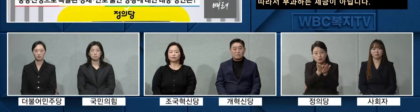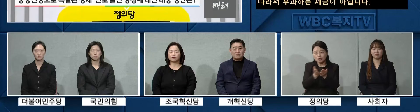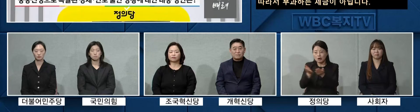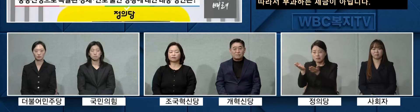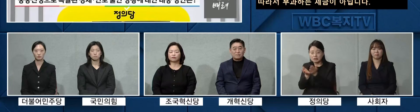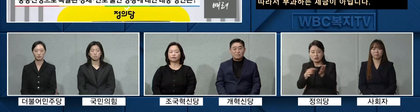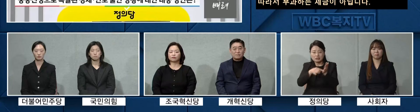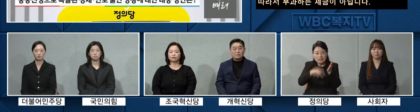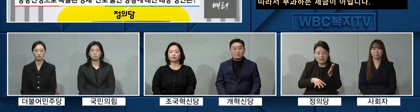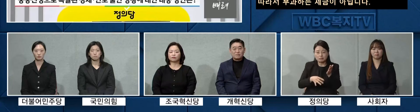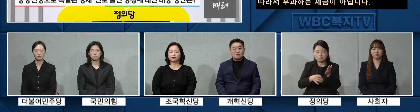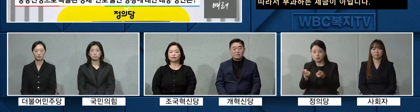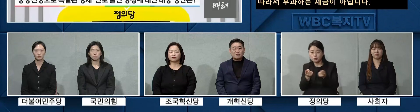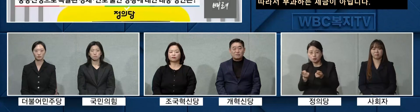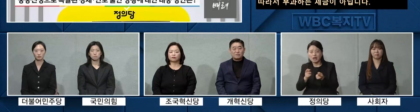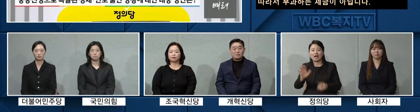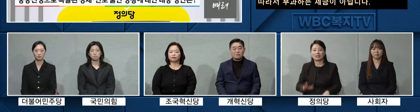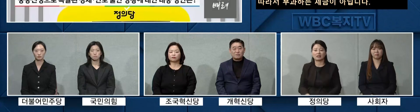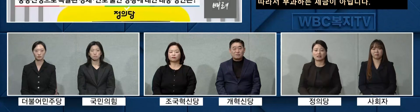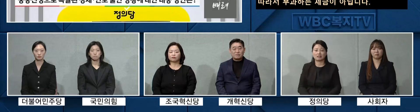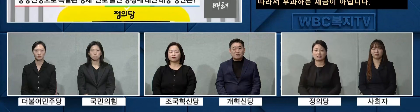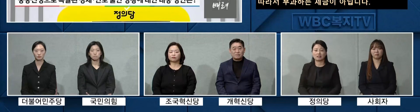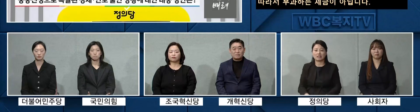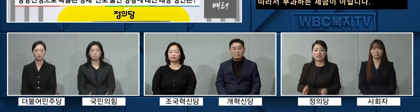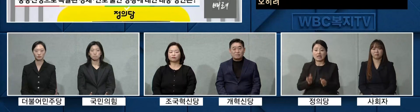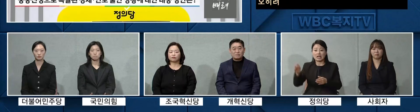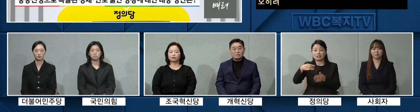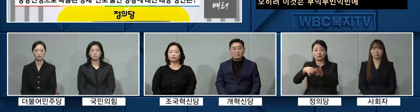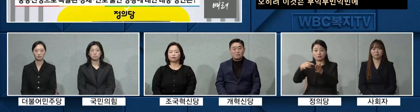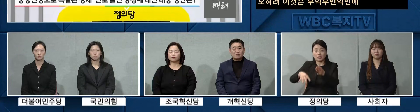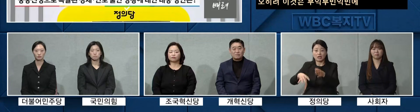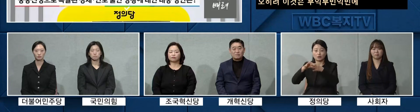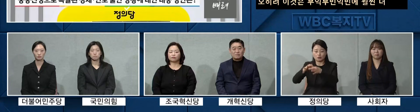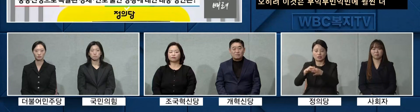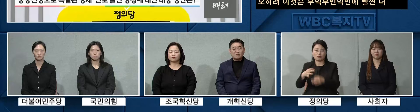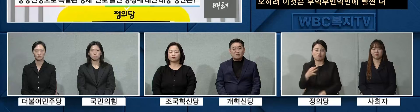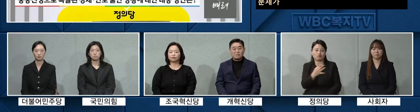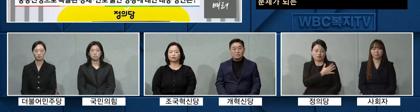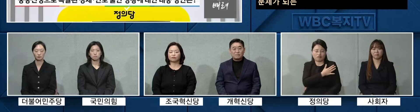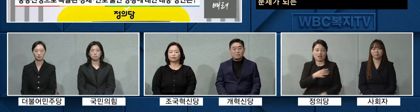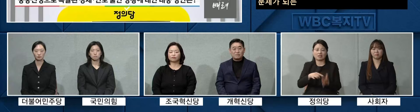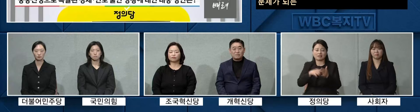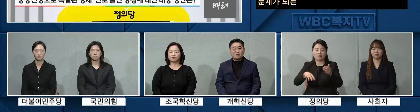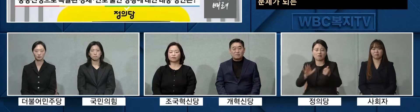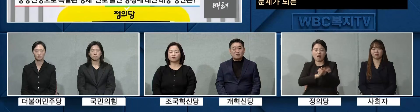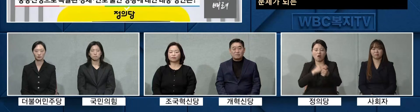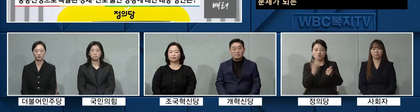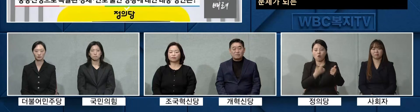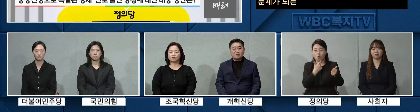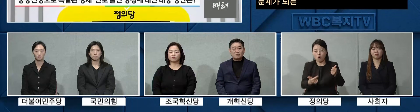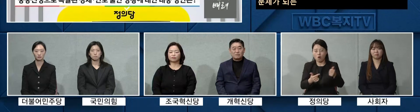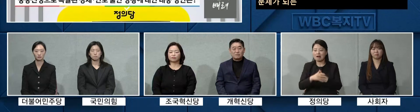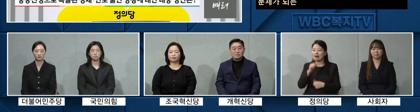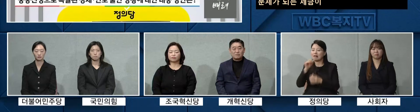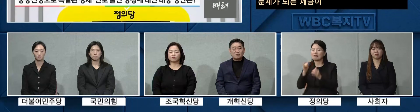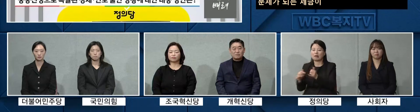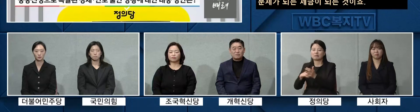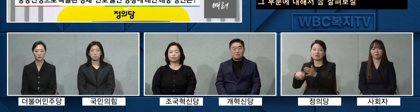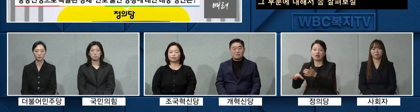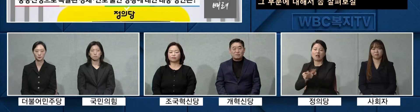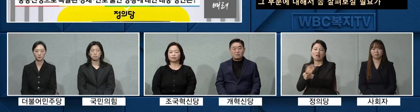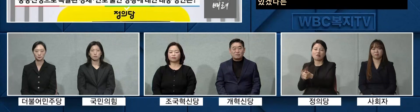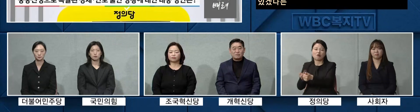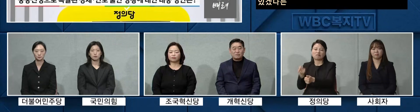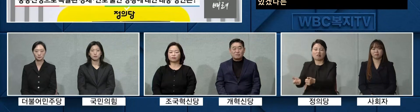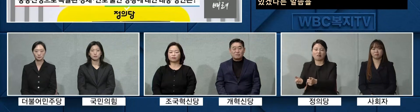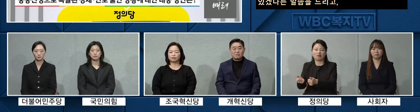부익부 빈익빈에 훨씬 더 문제가 되는 세금이 되는 것이죠. 그 부분에 대해서 좀 살펴보실 필요가 있겠다라는 말씀을 드리고,